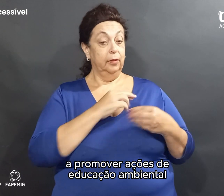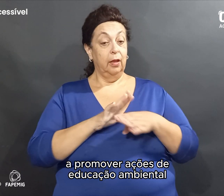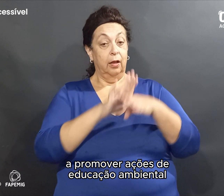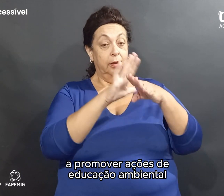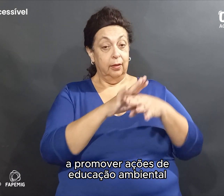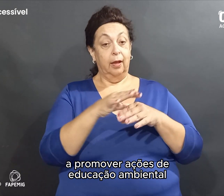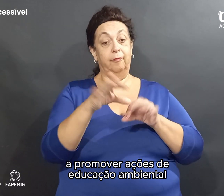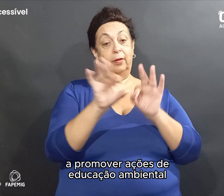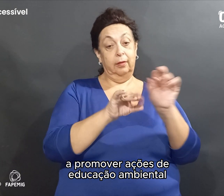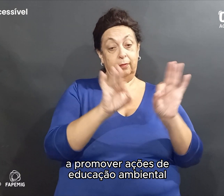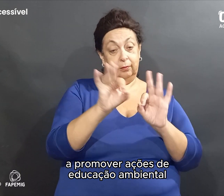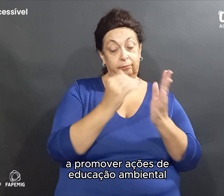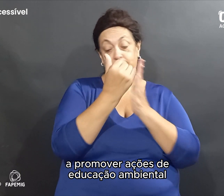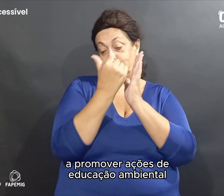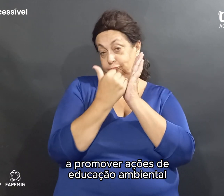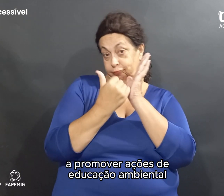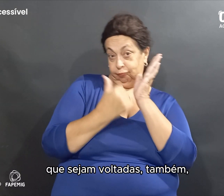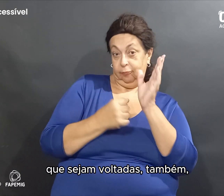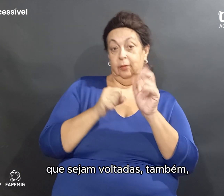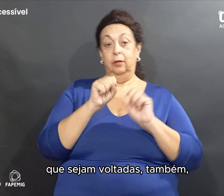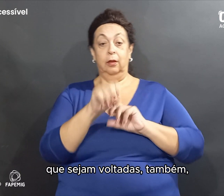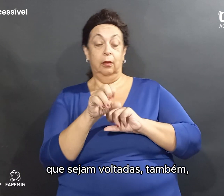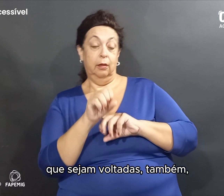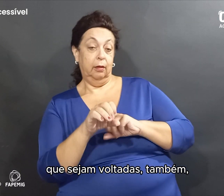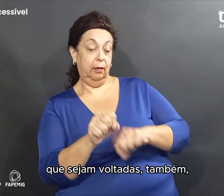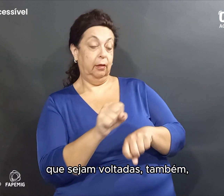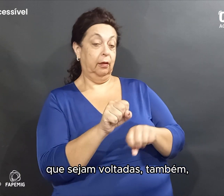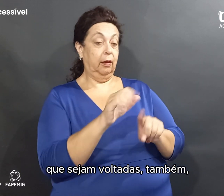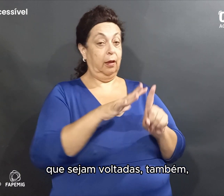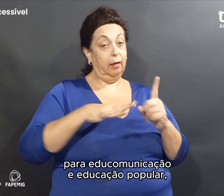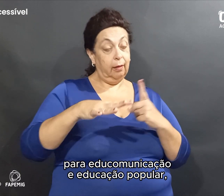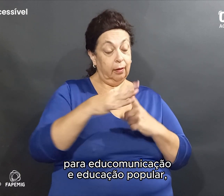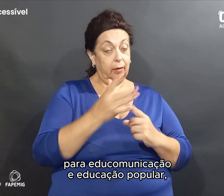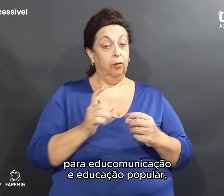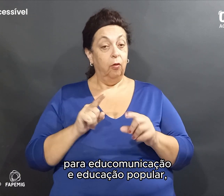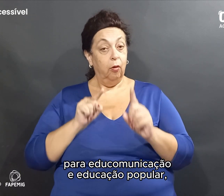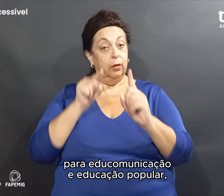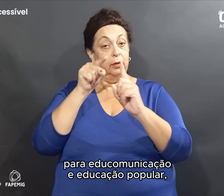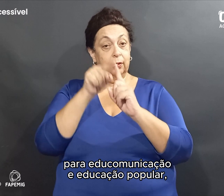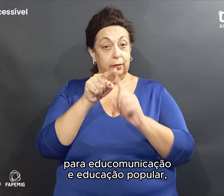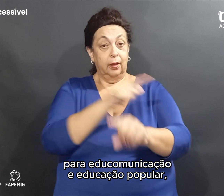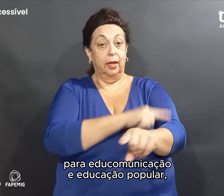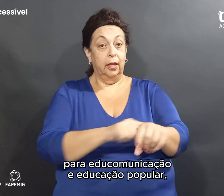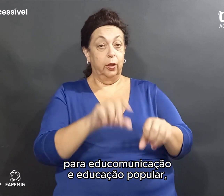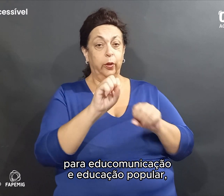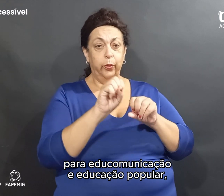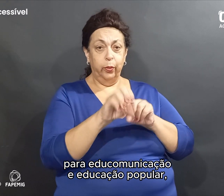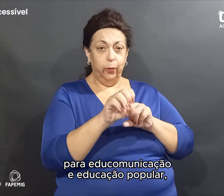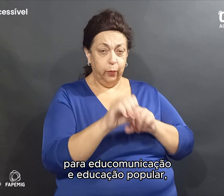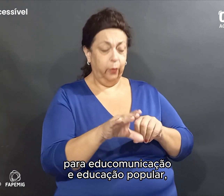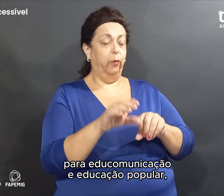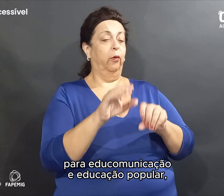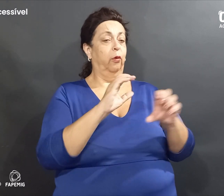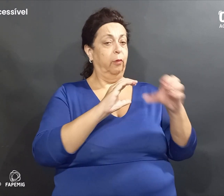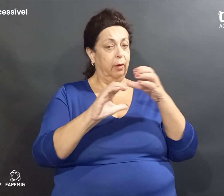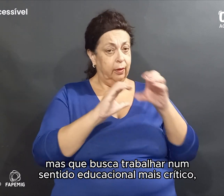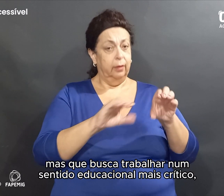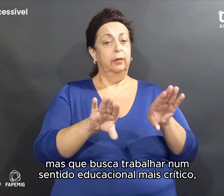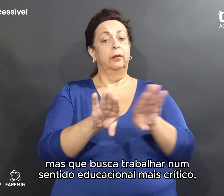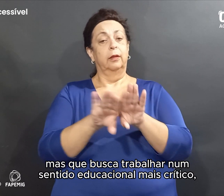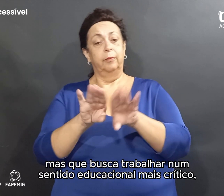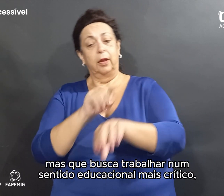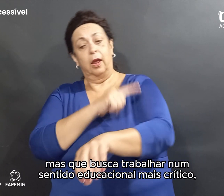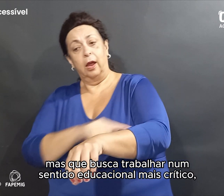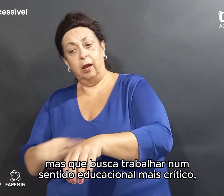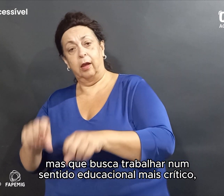ações de educação ambiental que sejam voltadas também para educomunicação e educação popular, mas